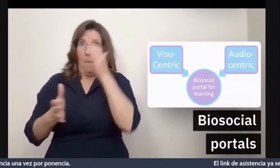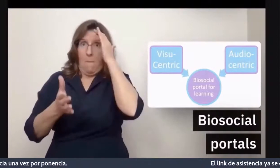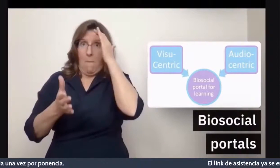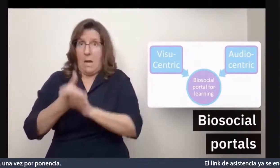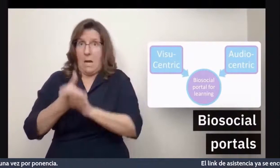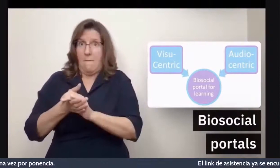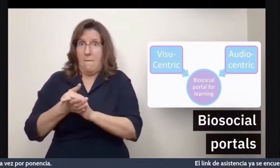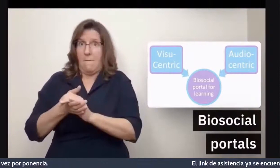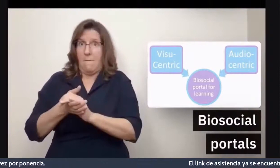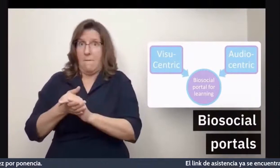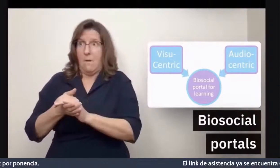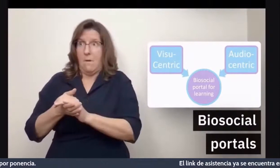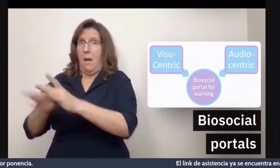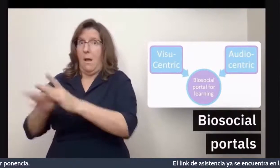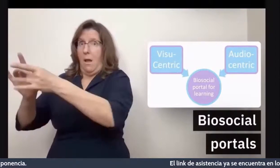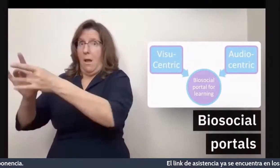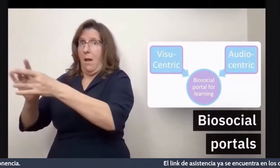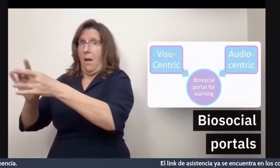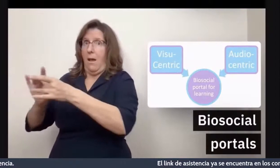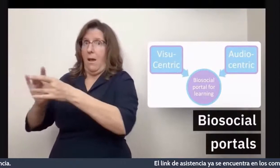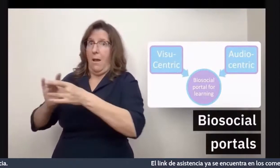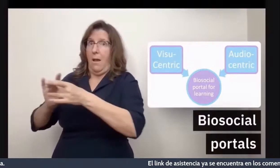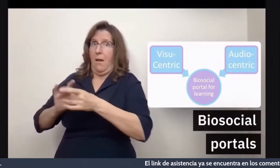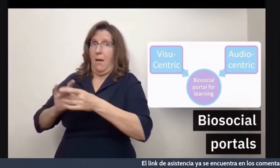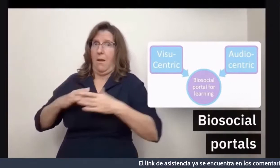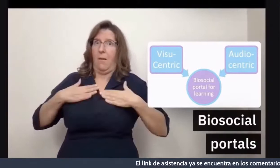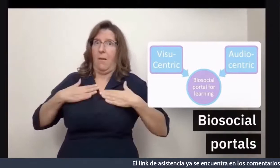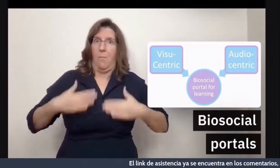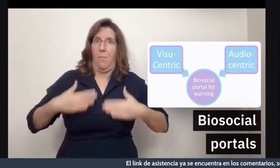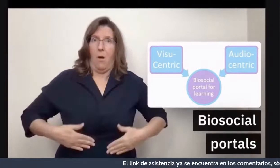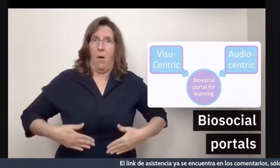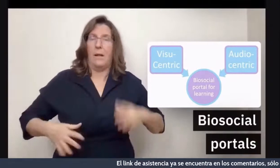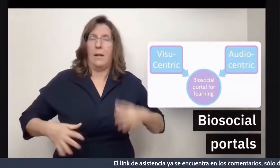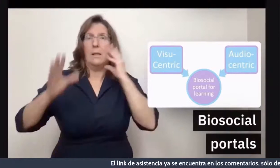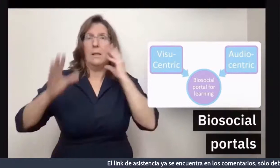Pensamos que eso va conectado con las experiencias físicas y el lenguaje.